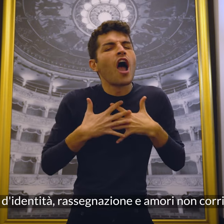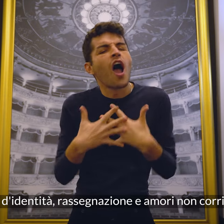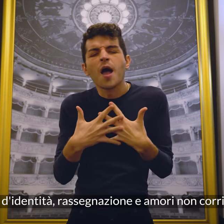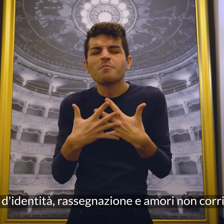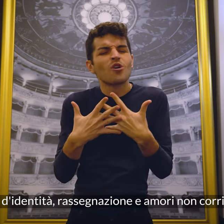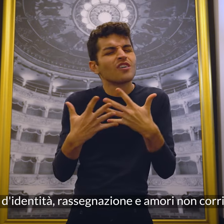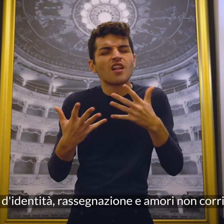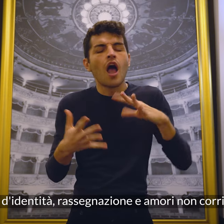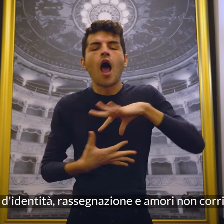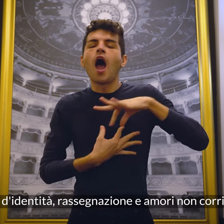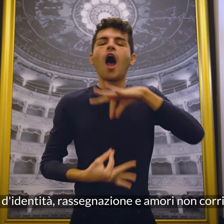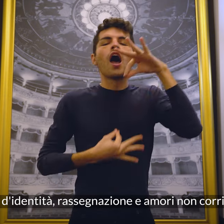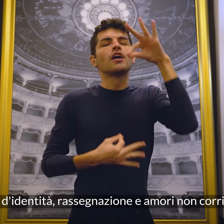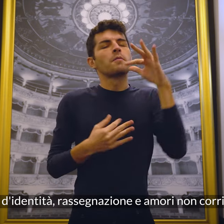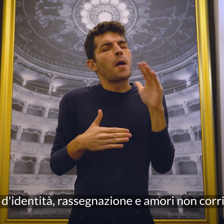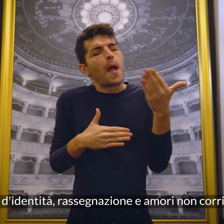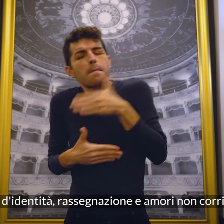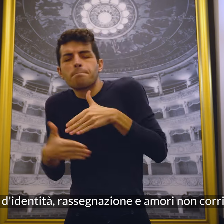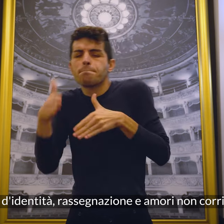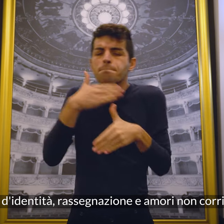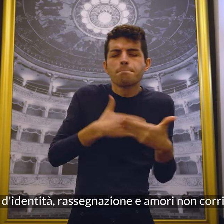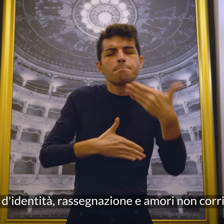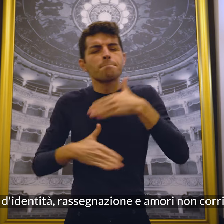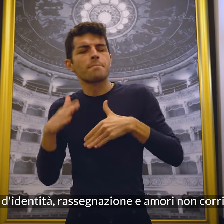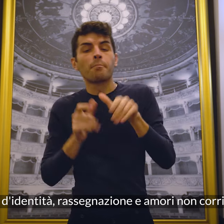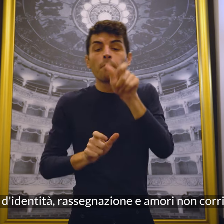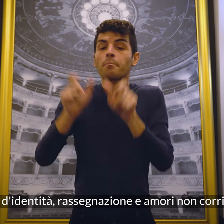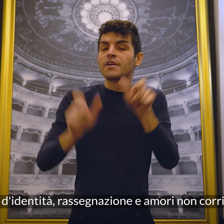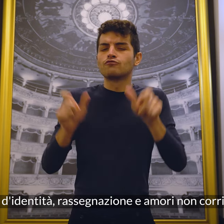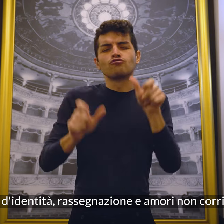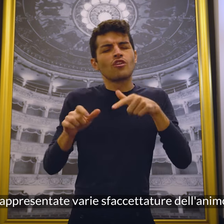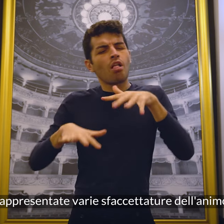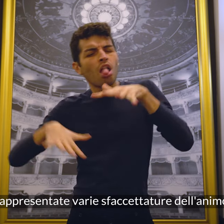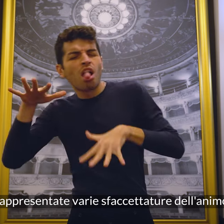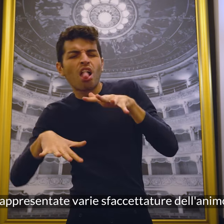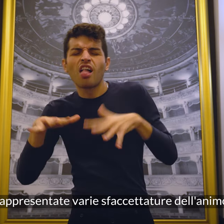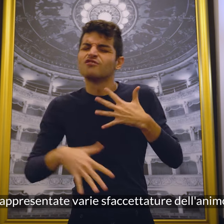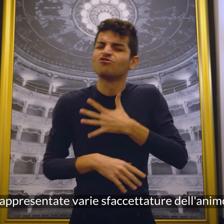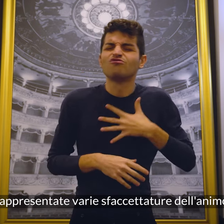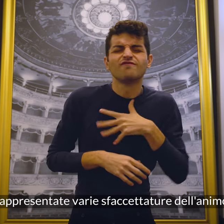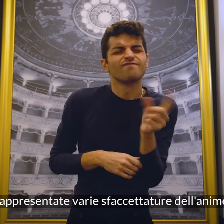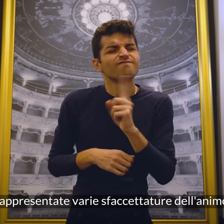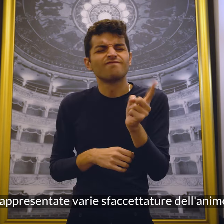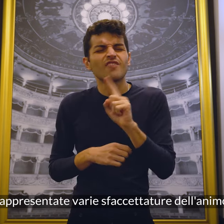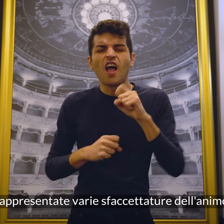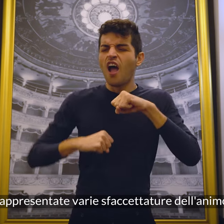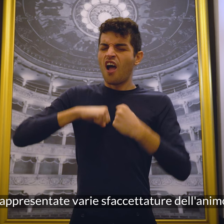tra crisi d'identità Rassegnazione e amori non corrisposti vengono rappresentate varie sfaccettature